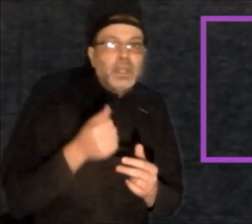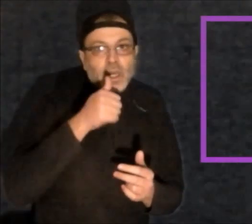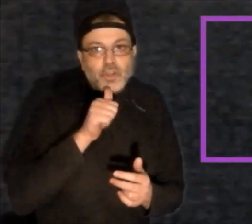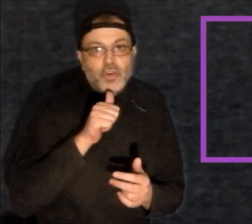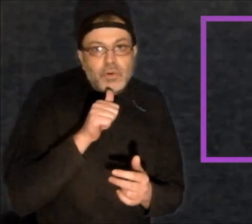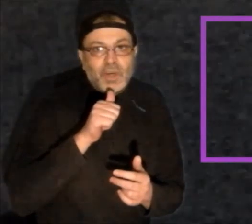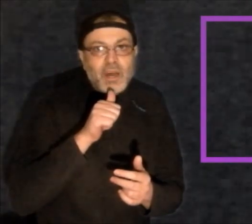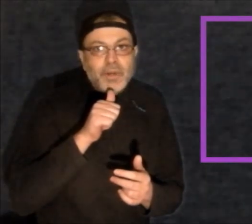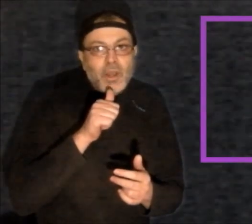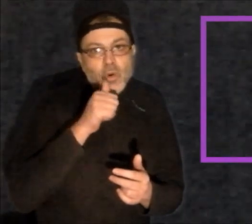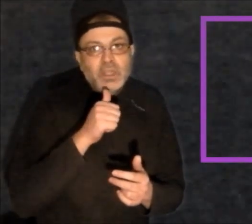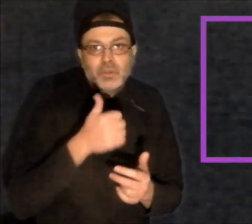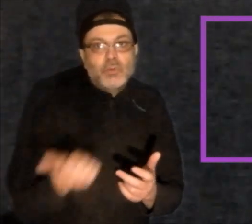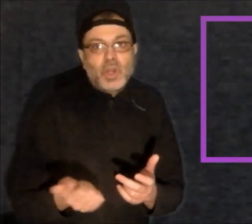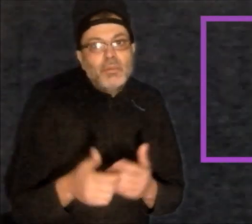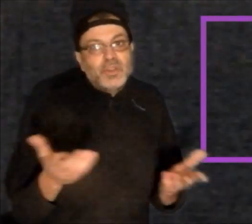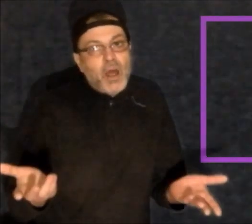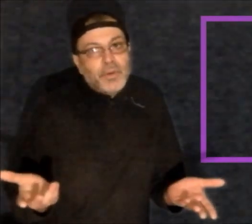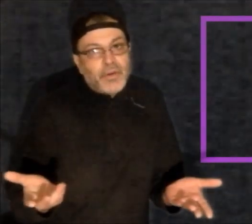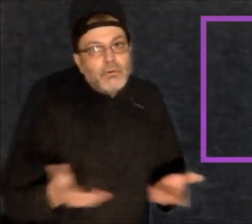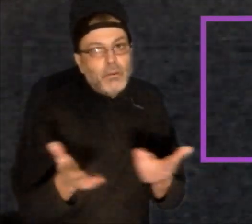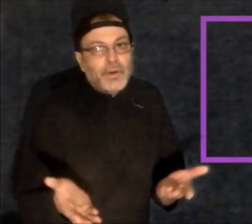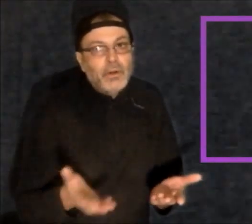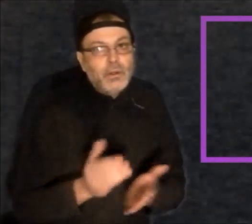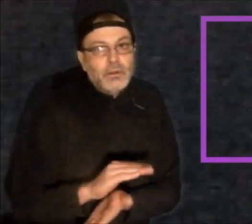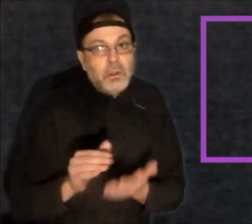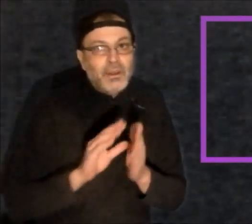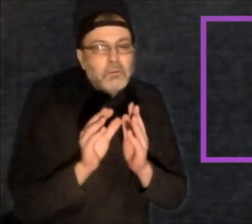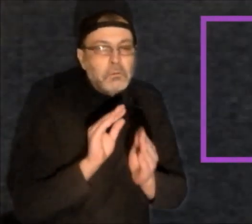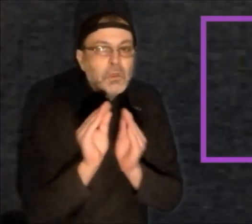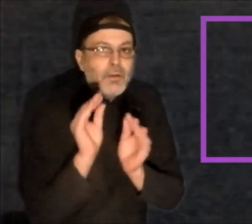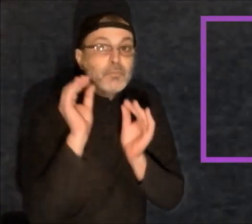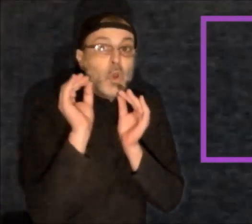جهنم لأنك تشرب في الخمر وعندما تشرب الخمر فتحمر أحمر